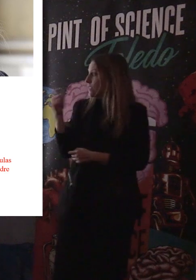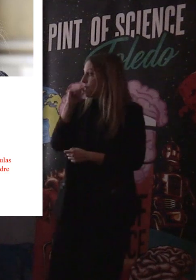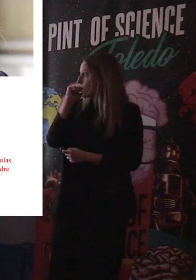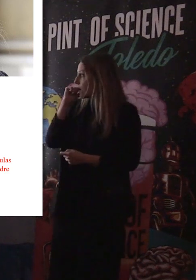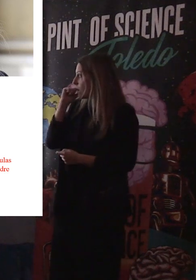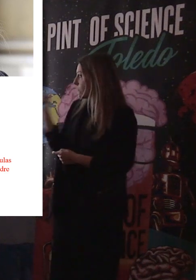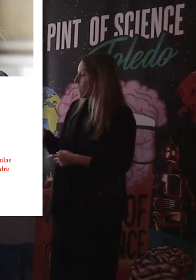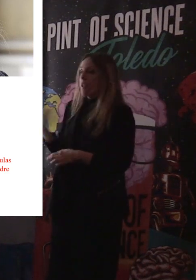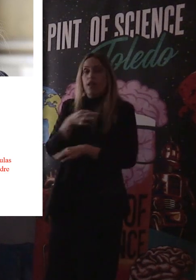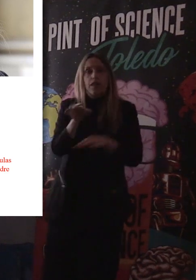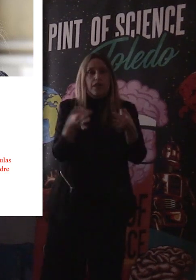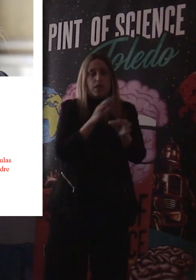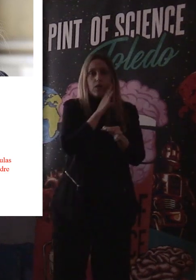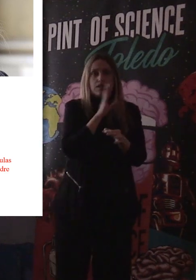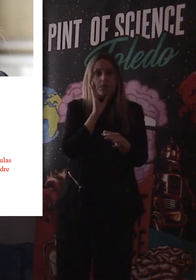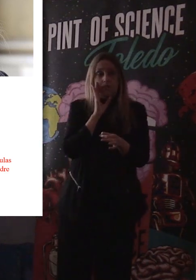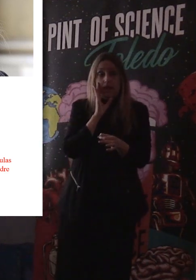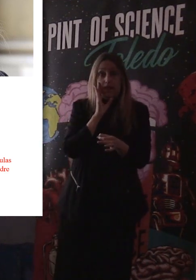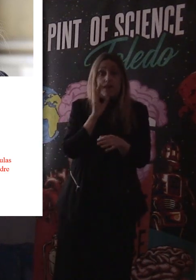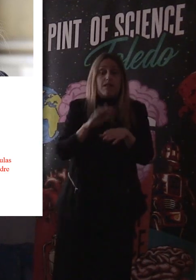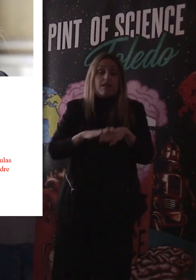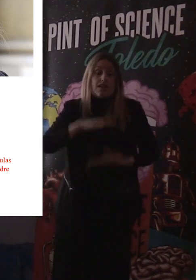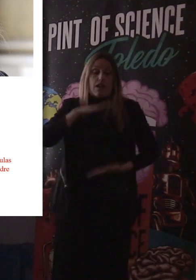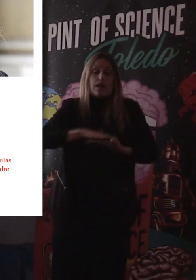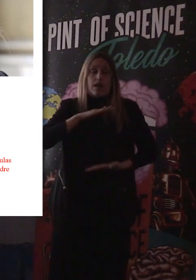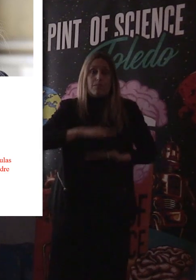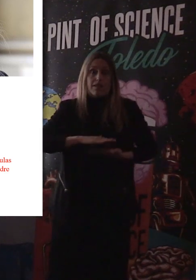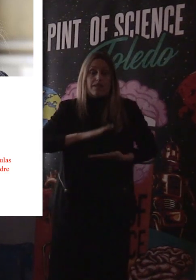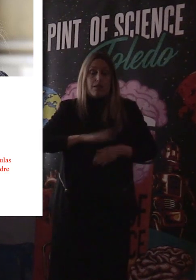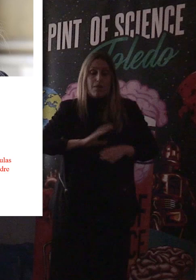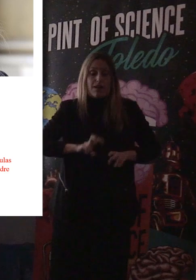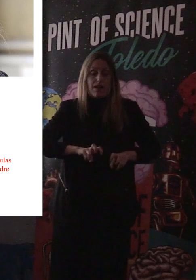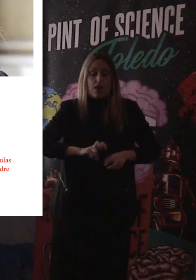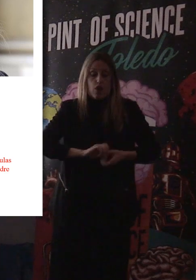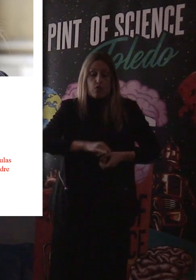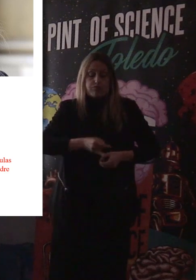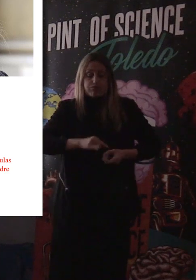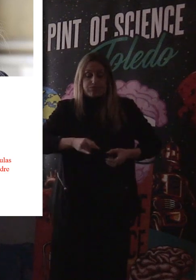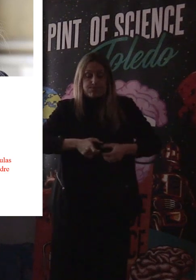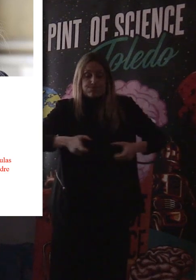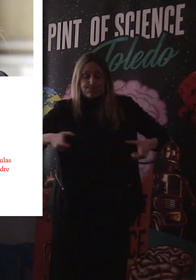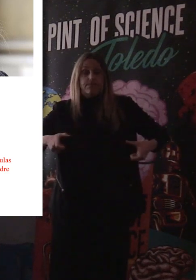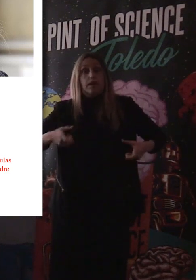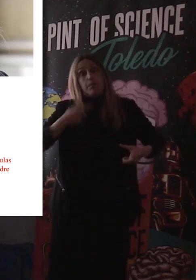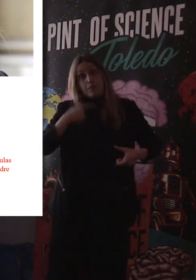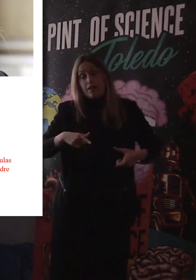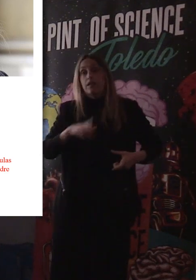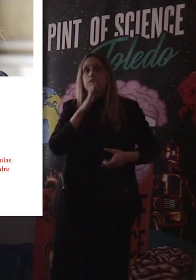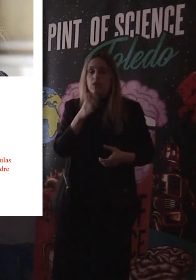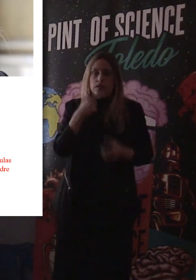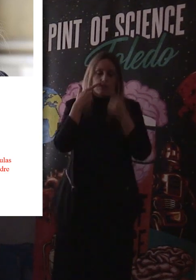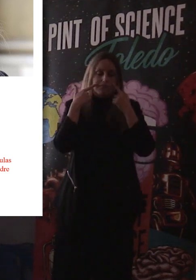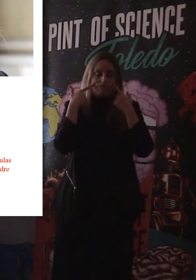las células madre, que pierden la capacidad de replicarse con el tiempo. Por esto tiene las